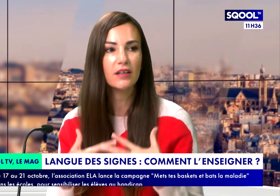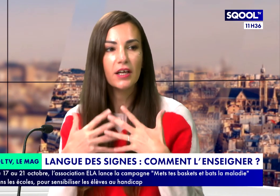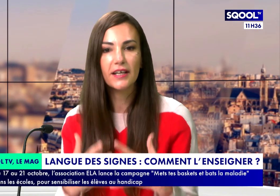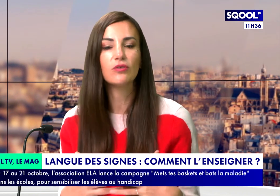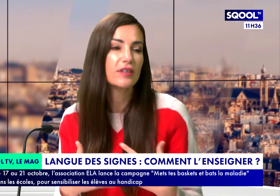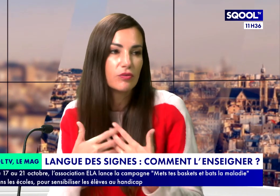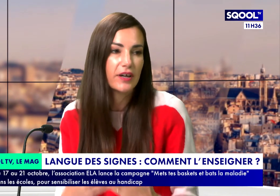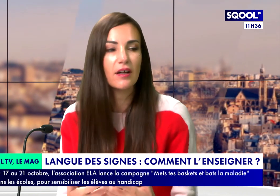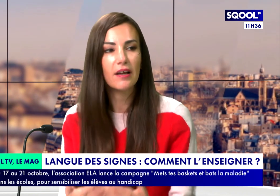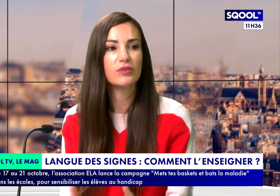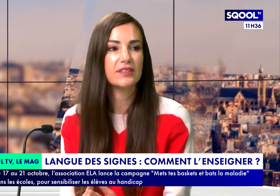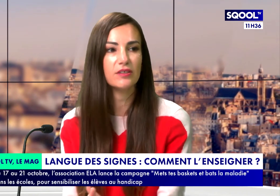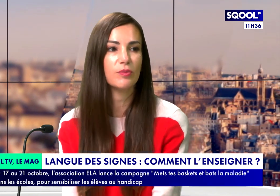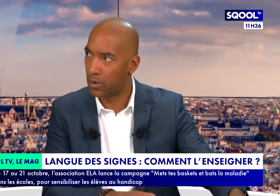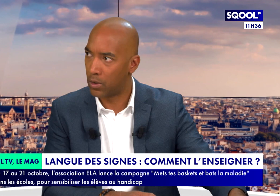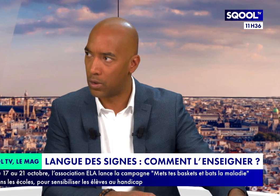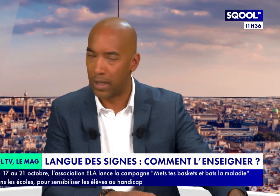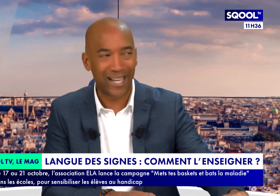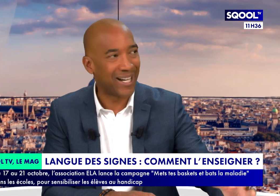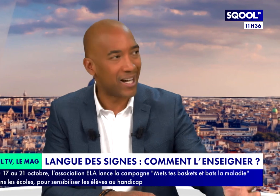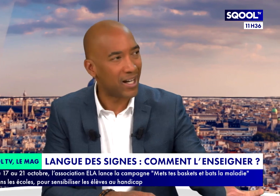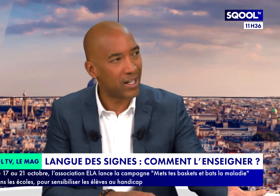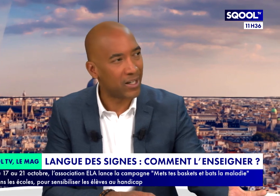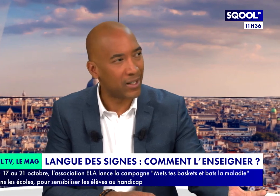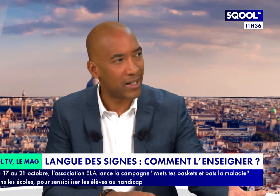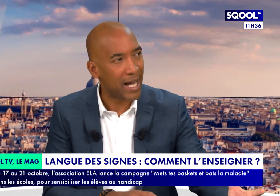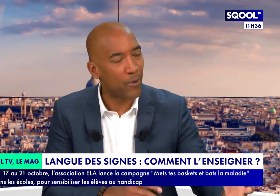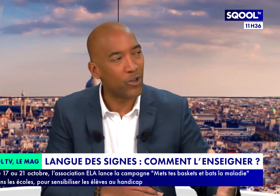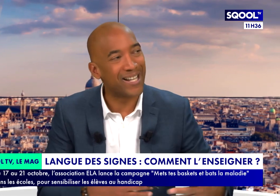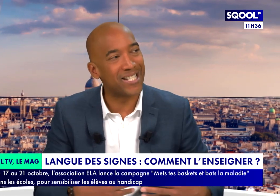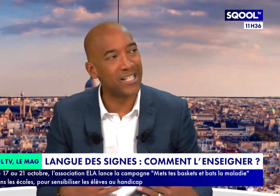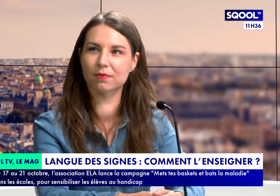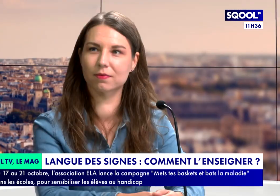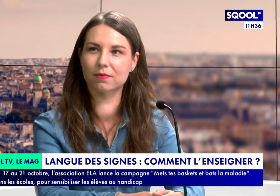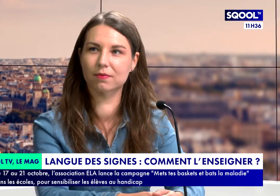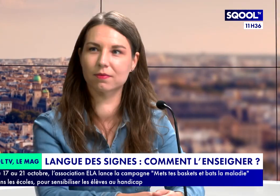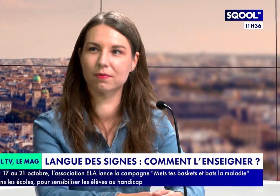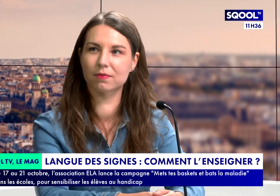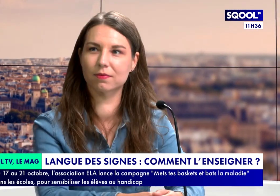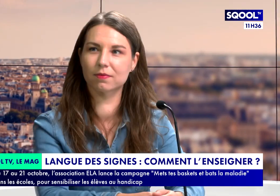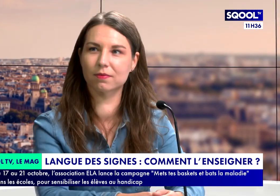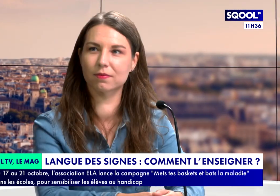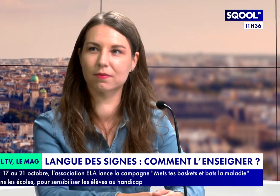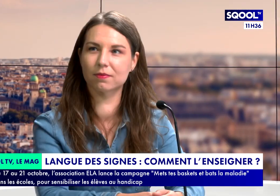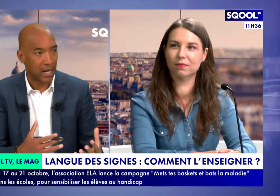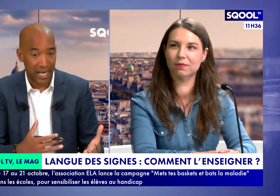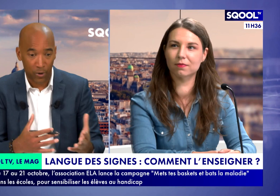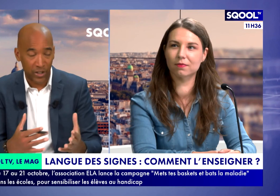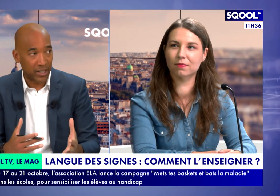et de découvrir la langue des signes de manière générale. Clara, apprendre à signer, cela se fait comme l'apprentissage